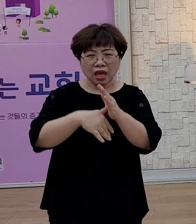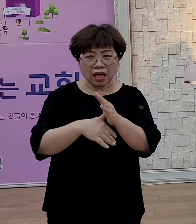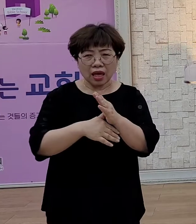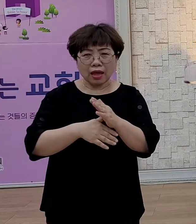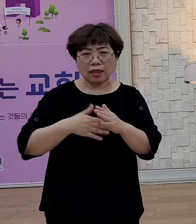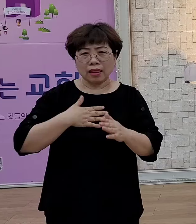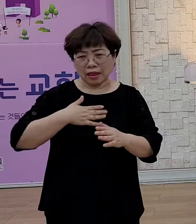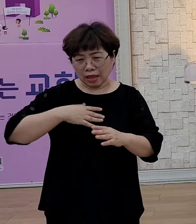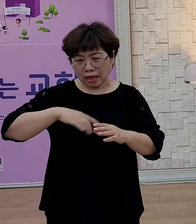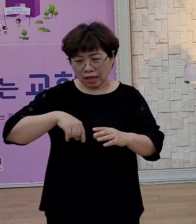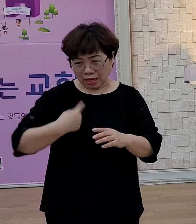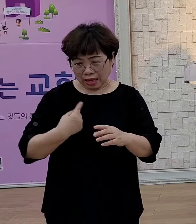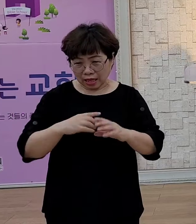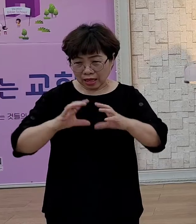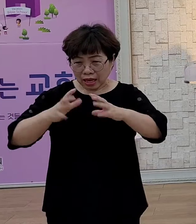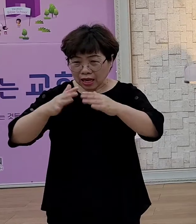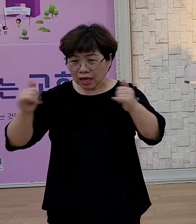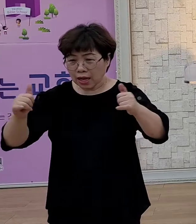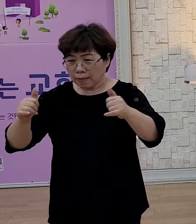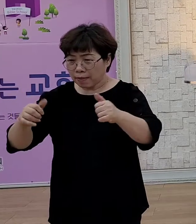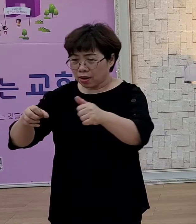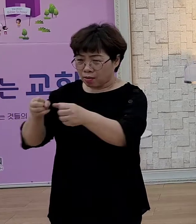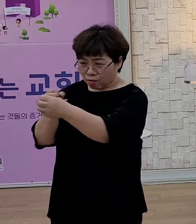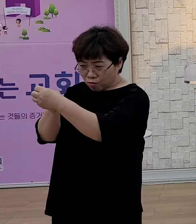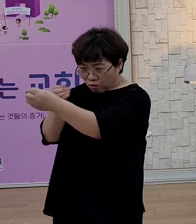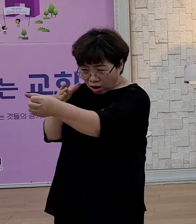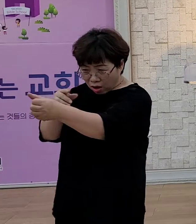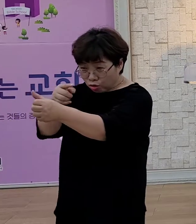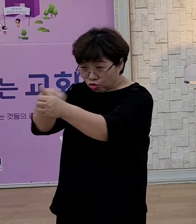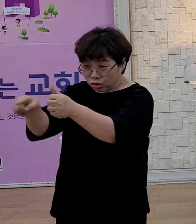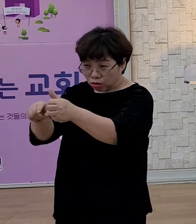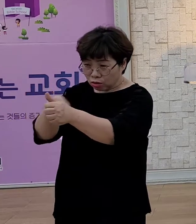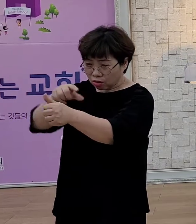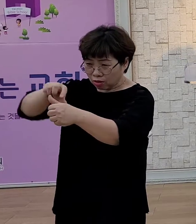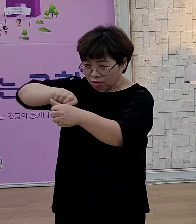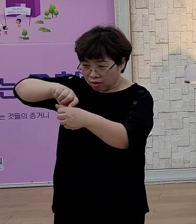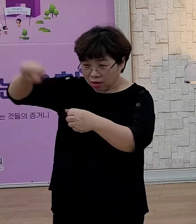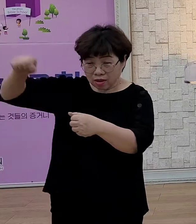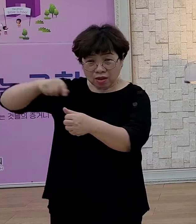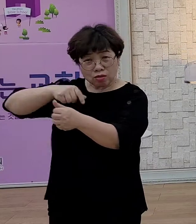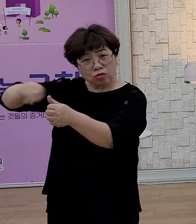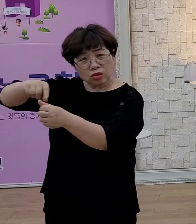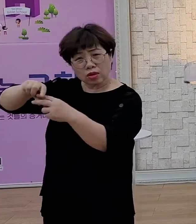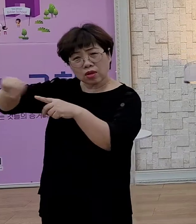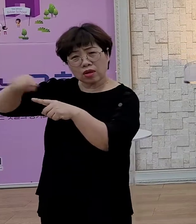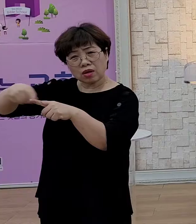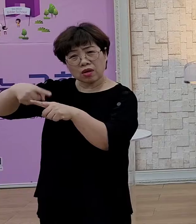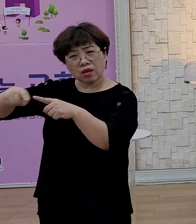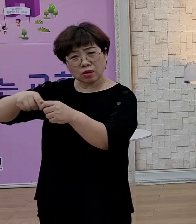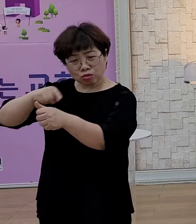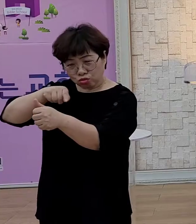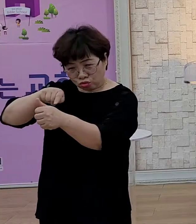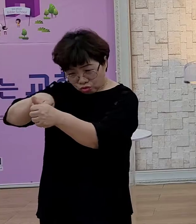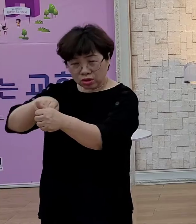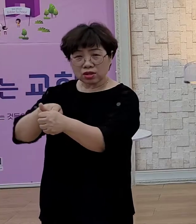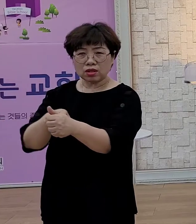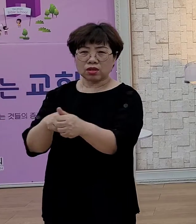칼로 죽여야 되고 활로 쏴 죽여야 되는 이런 전쟁에 나가고 싶겠냐고요. 얼마나 고통스러웠겠습니까?